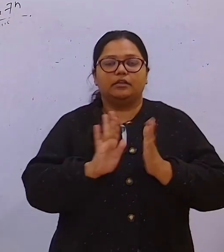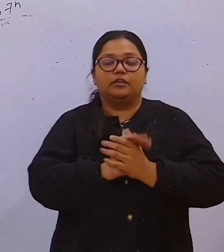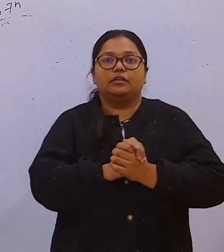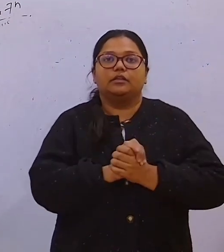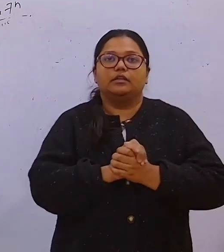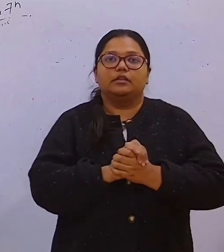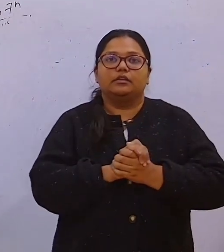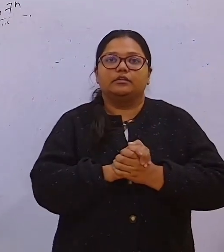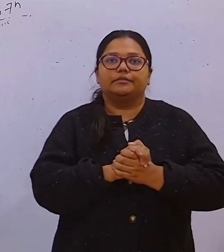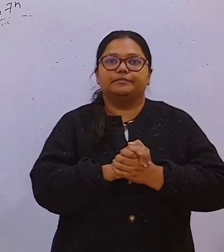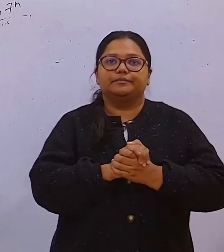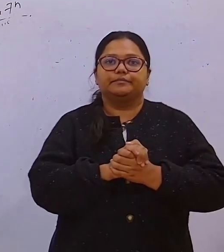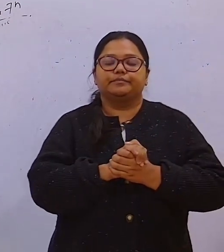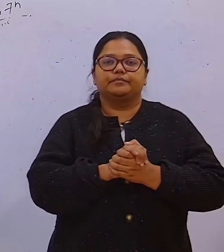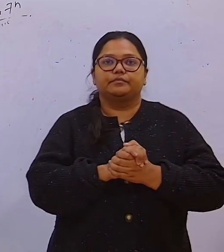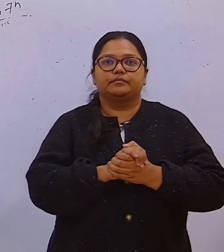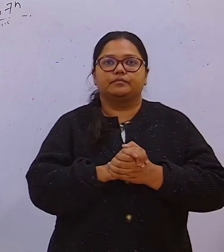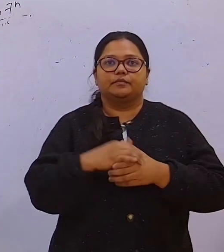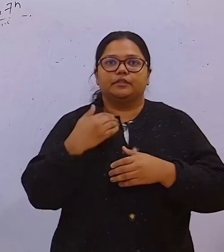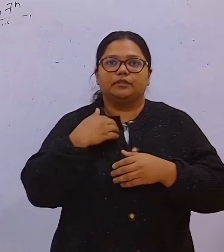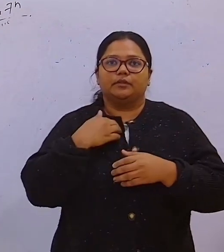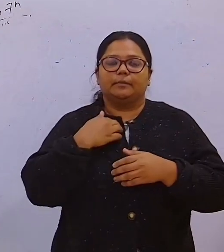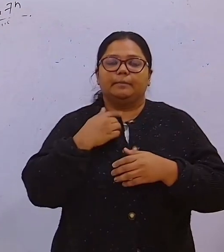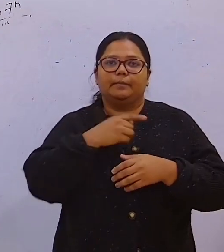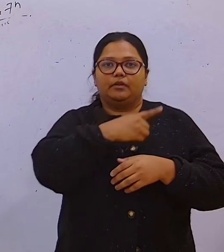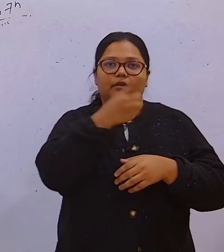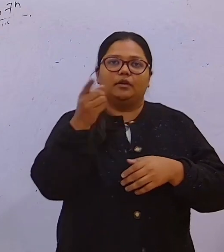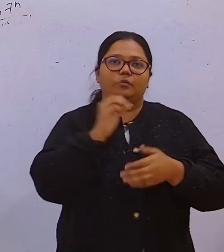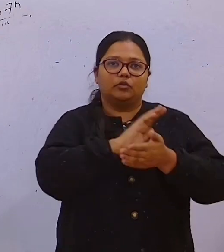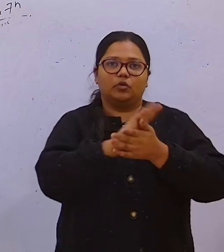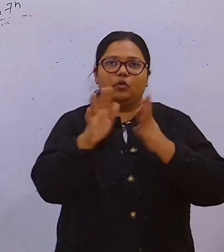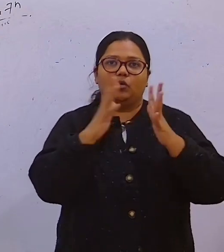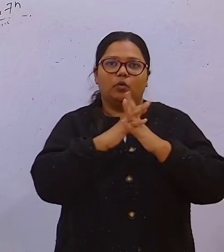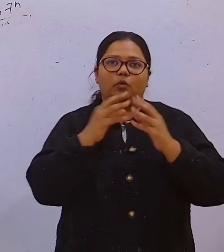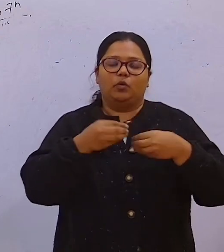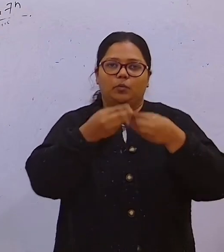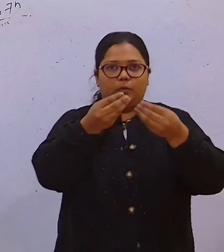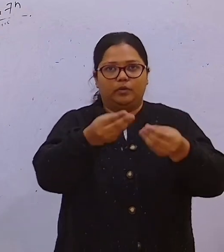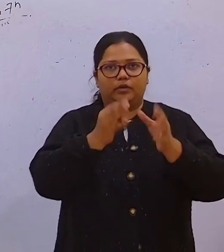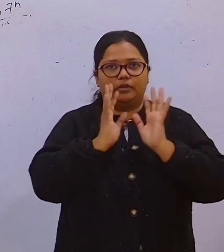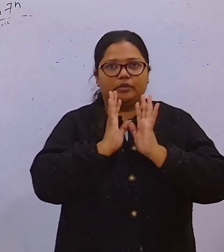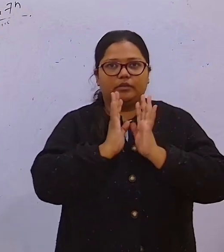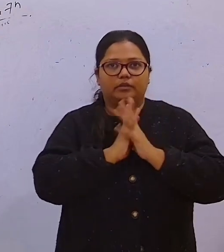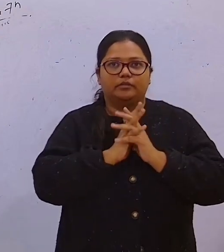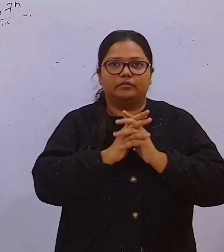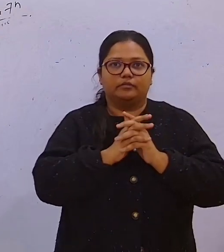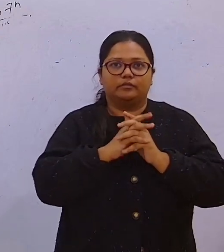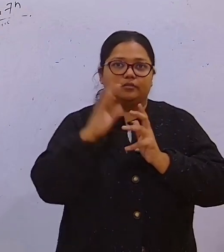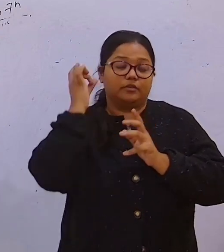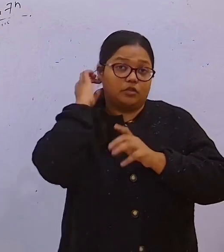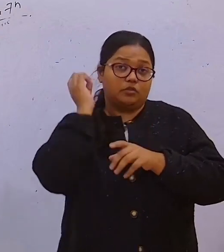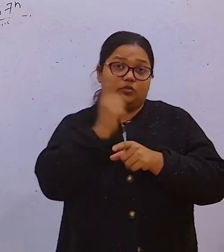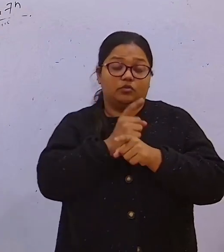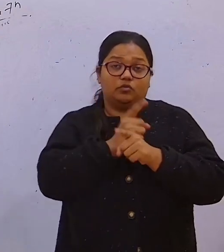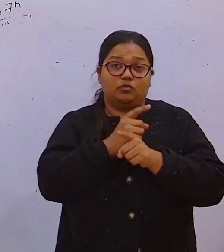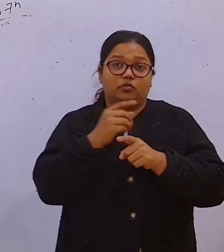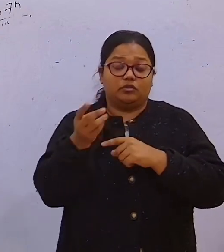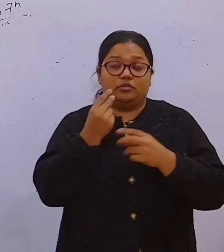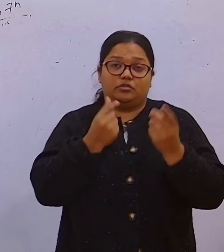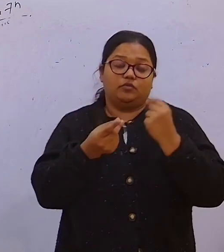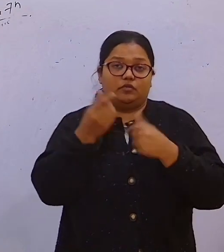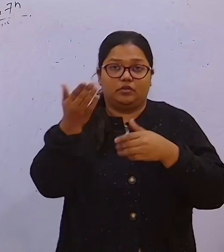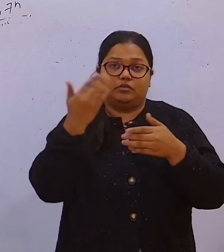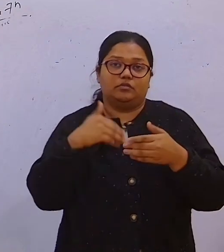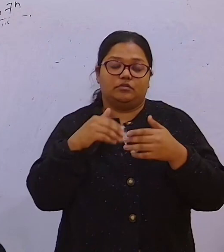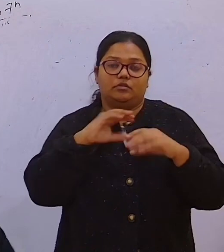बाकी का ना मैं आप लोगों को दे देती हूँ, क्योंकि सोनी सर बोल रहे हैं कि मेरे को थोड़ा सा जल्दी पढ़ाना है, क्योंकि उनको बहुत सारा पढ़ाना है करके। ठीक है, तो मैं